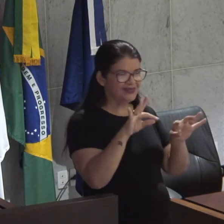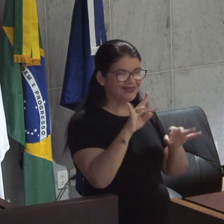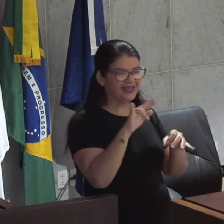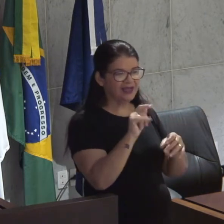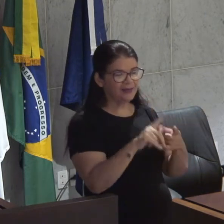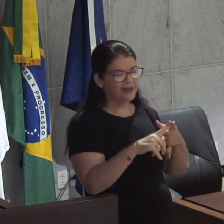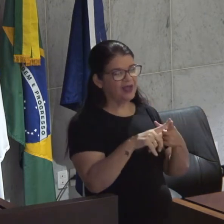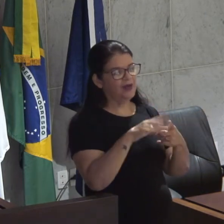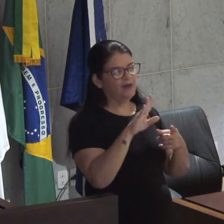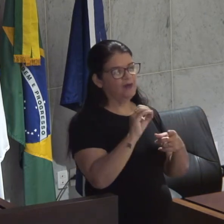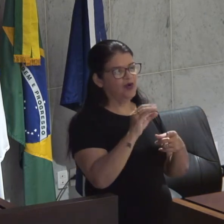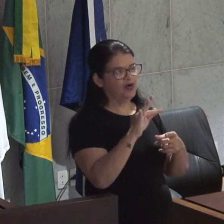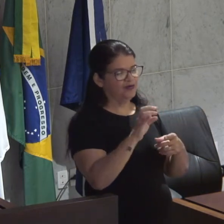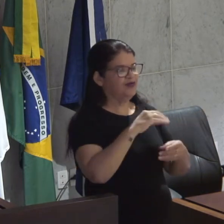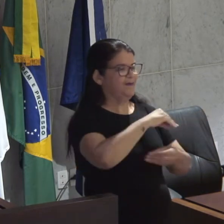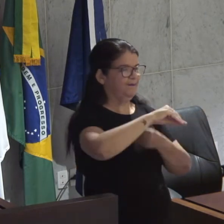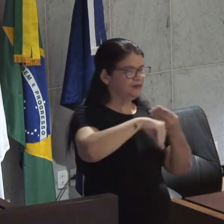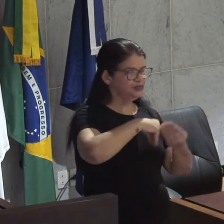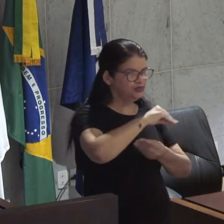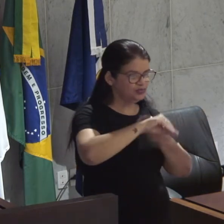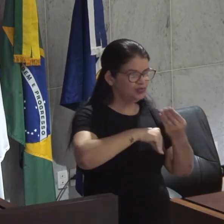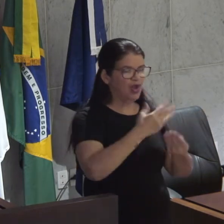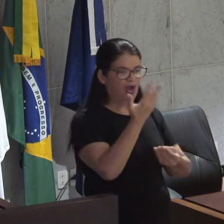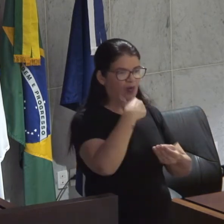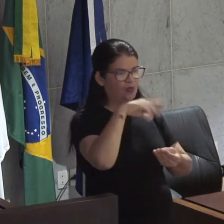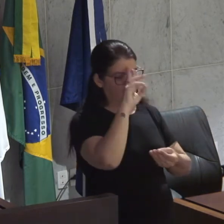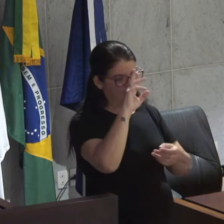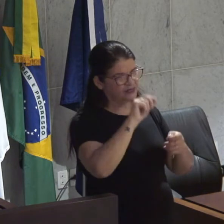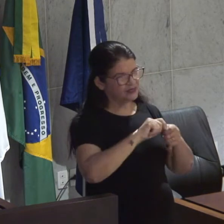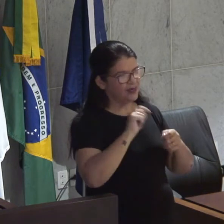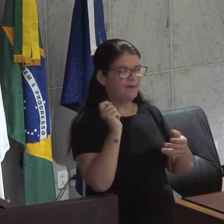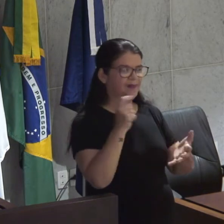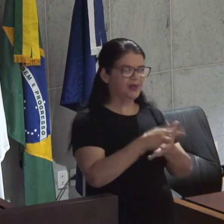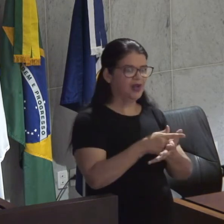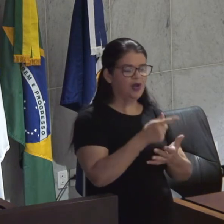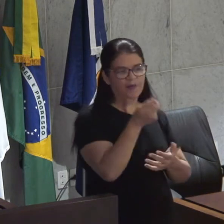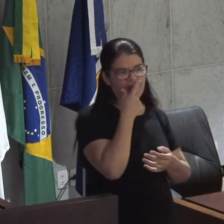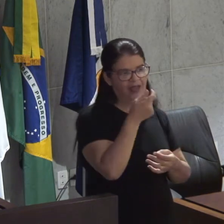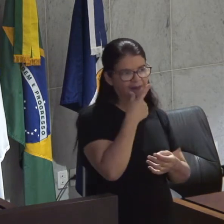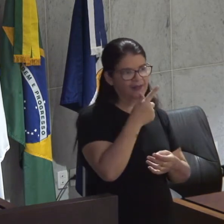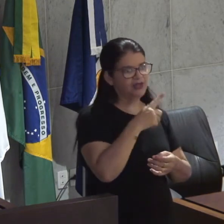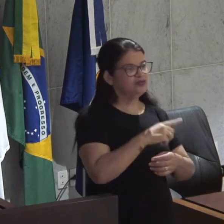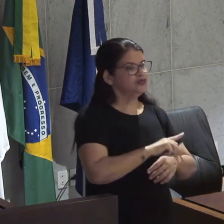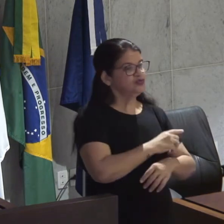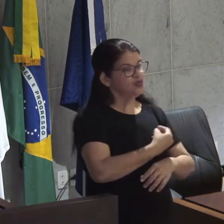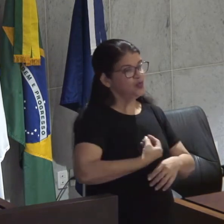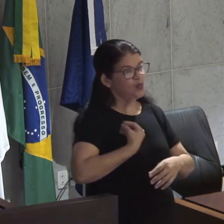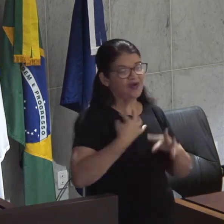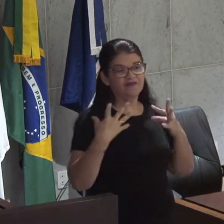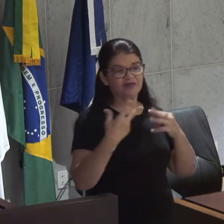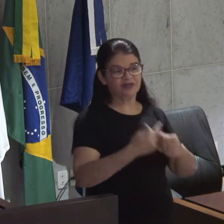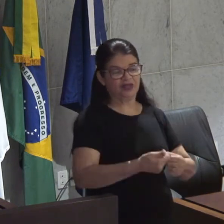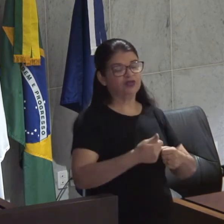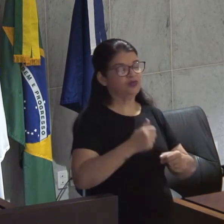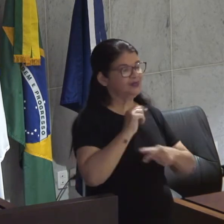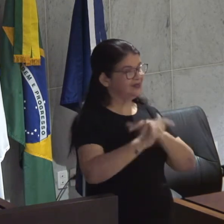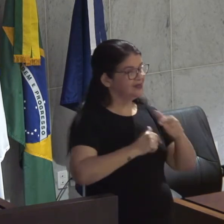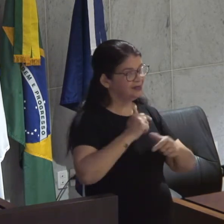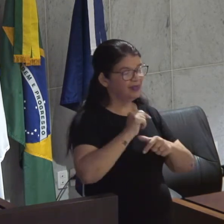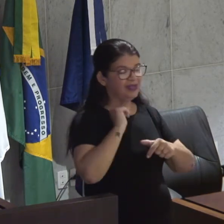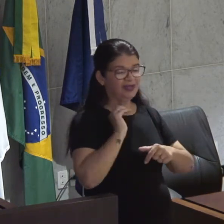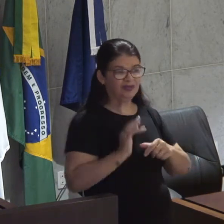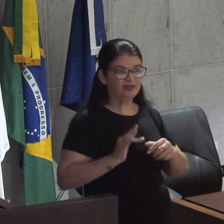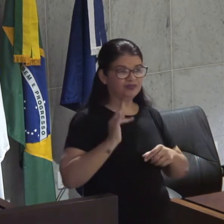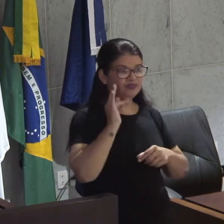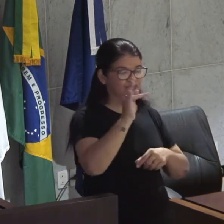poder fazer a mistura do almoço. É para comprar os remédios que a gente passou a vida toda trabalhando e adoeceu.